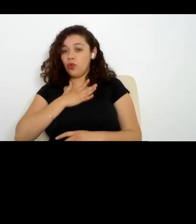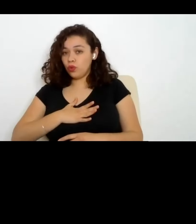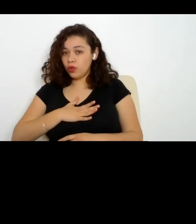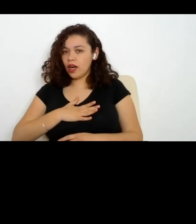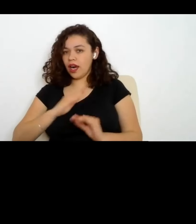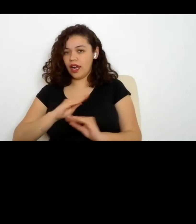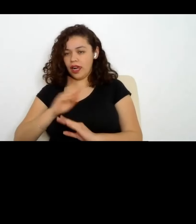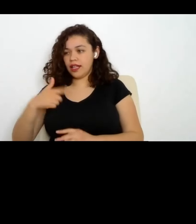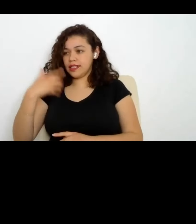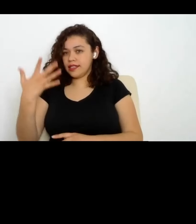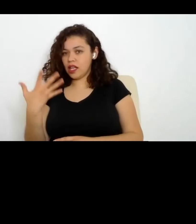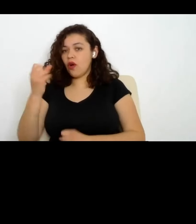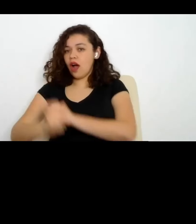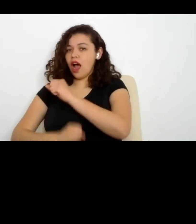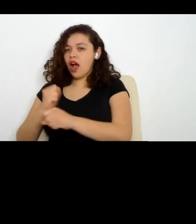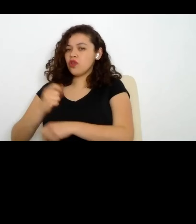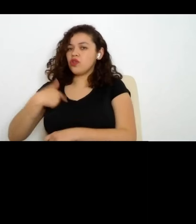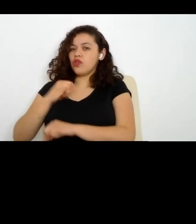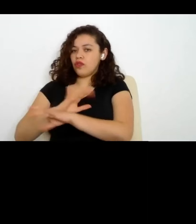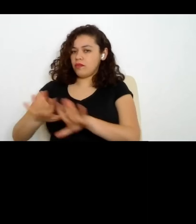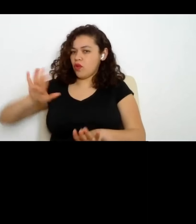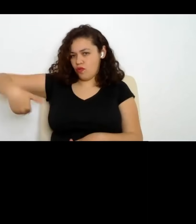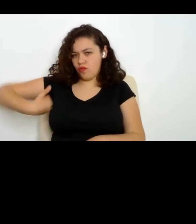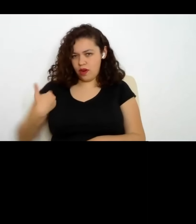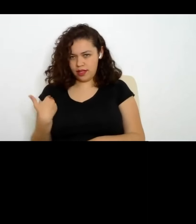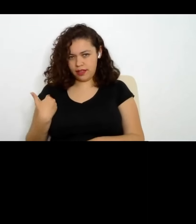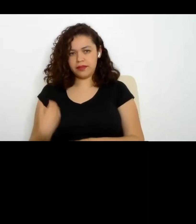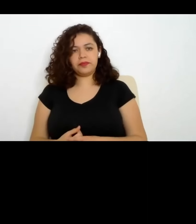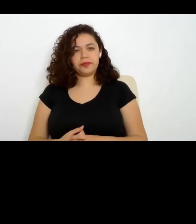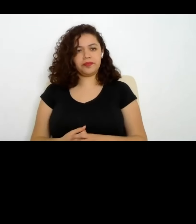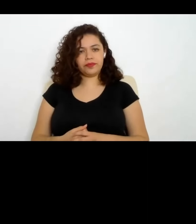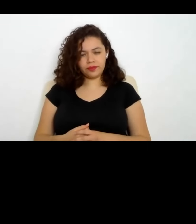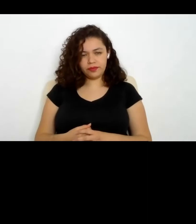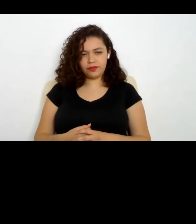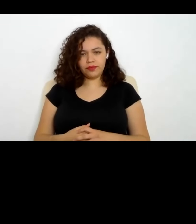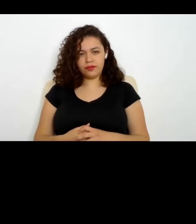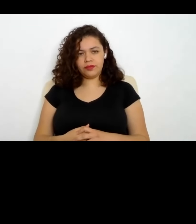5 años tú mantengas esos datos personales. Pero aquí